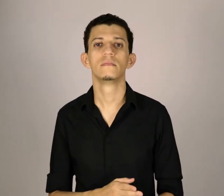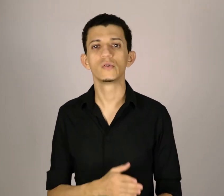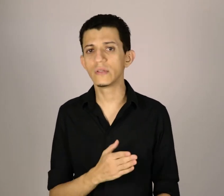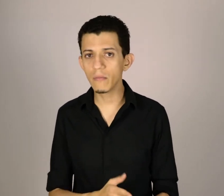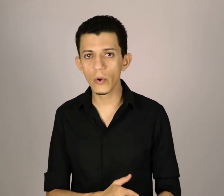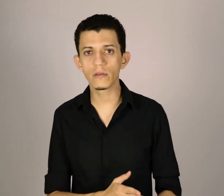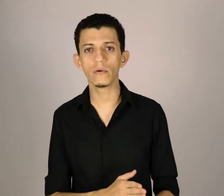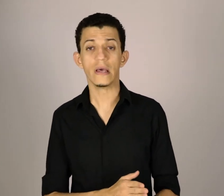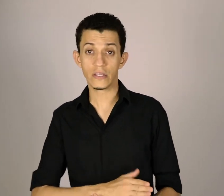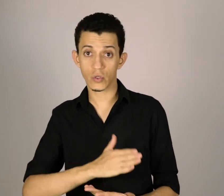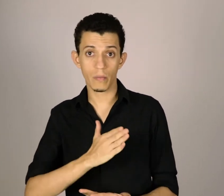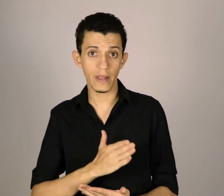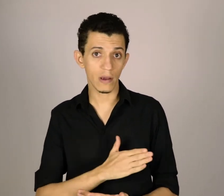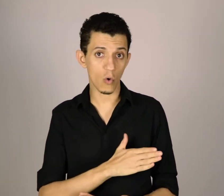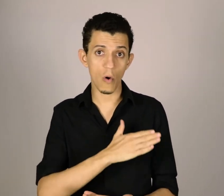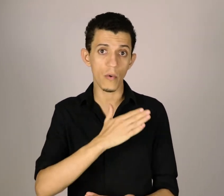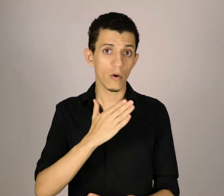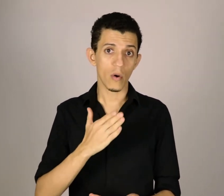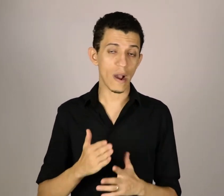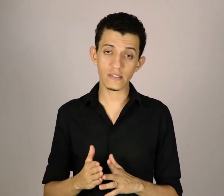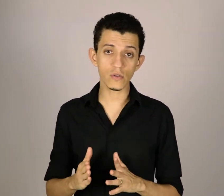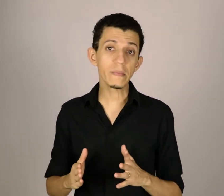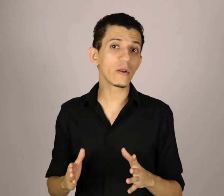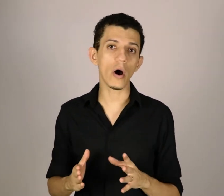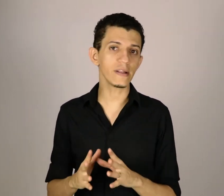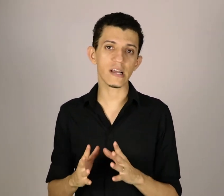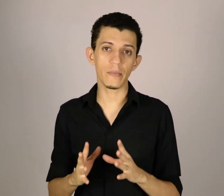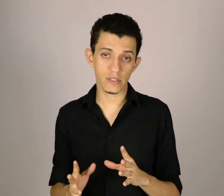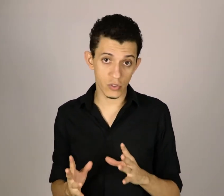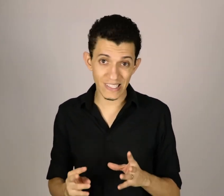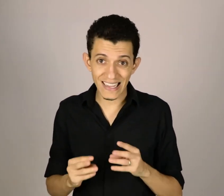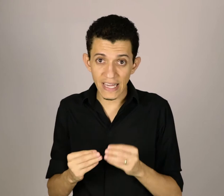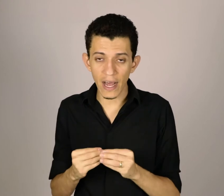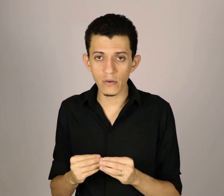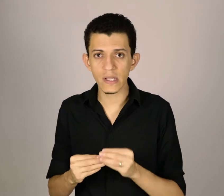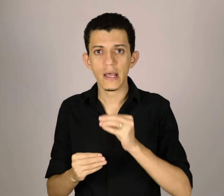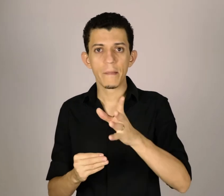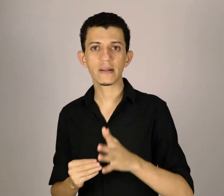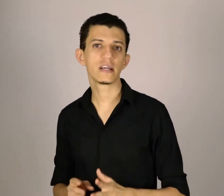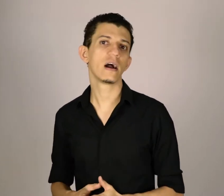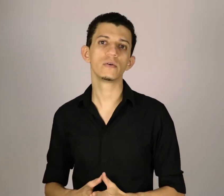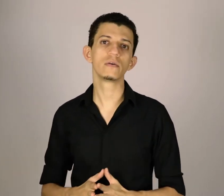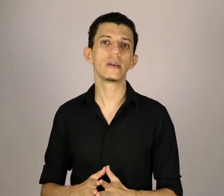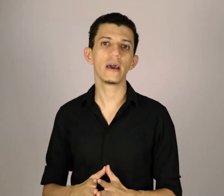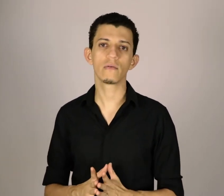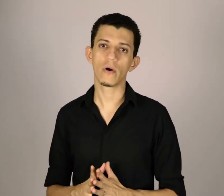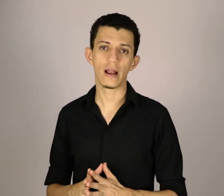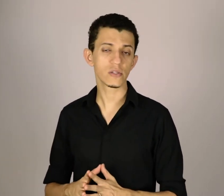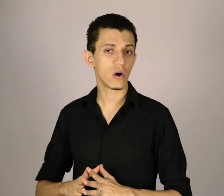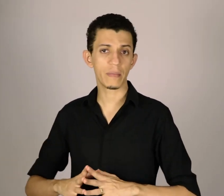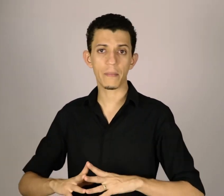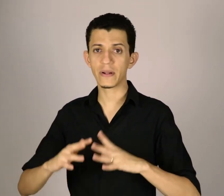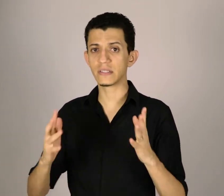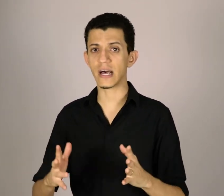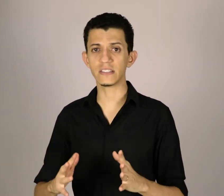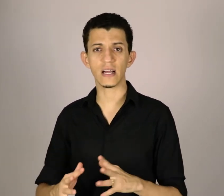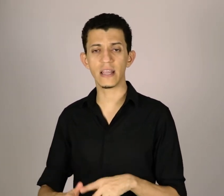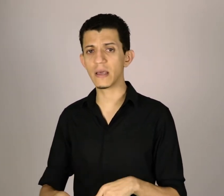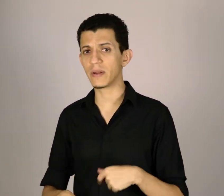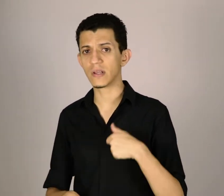estudei muito, descobri como, quais são os menores caminhos, ou seja, os atalhos para chegar onde eu quero com relação à minha aprendizagem na Libras,